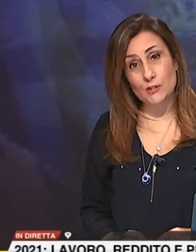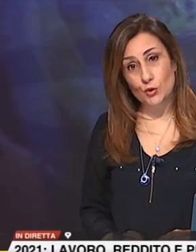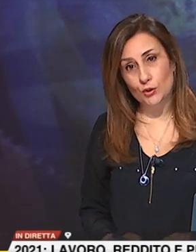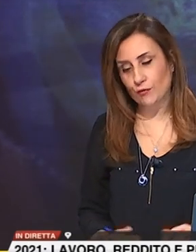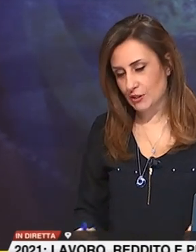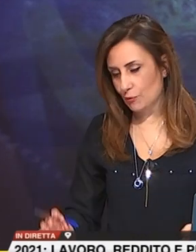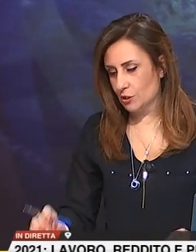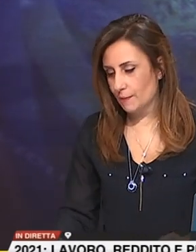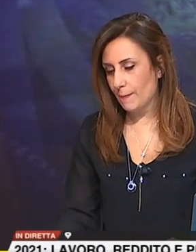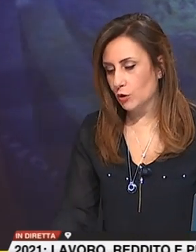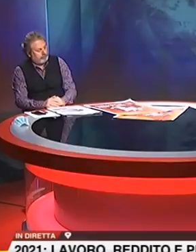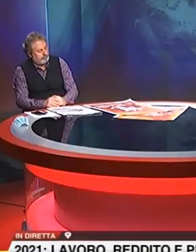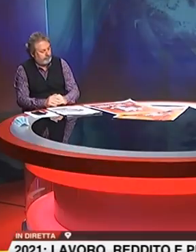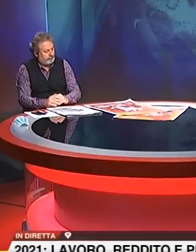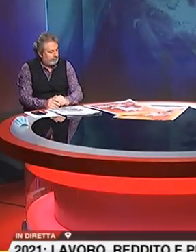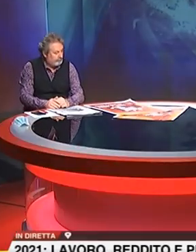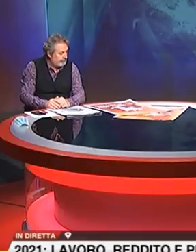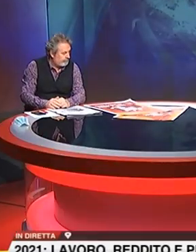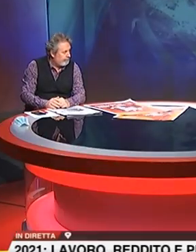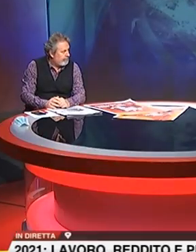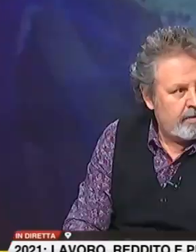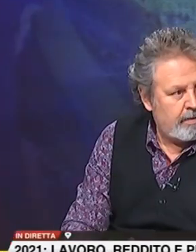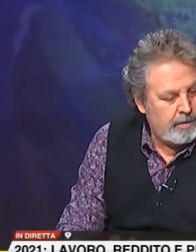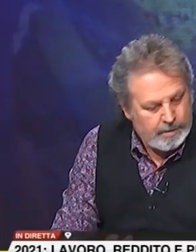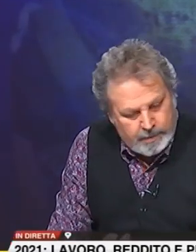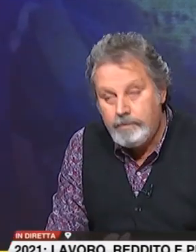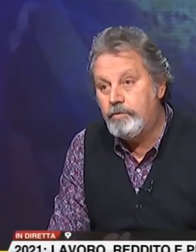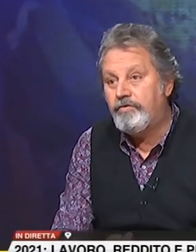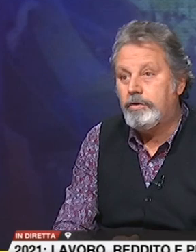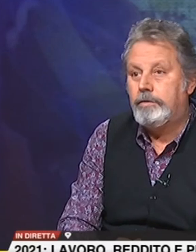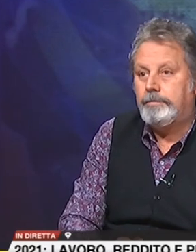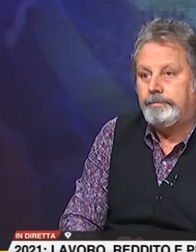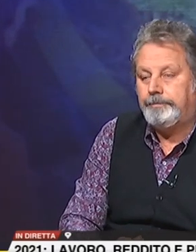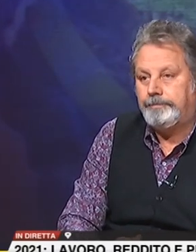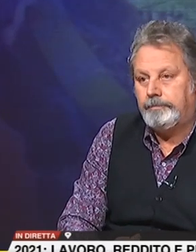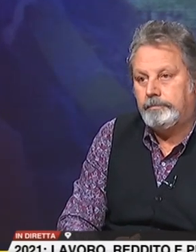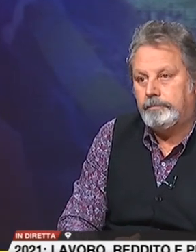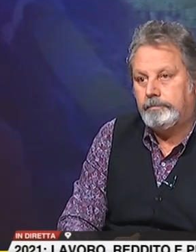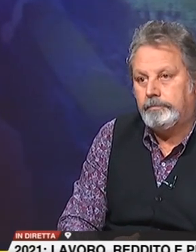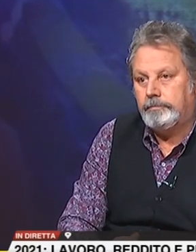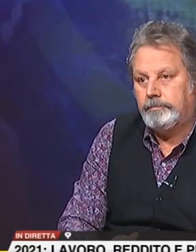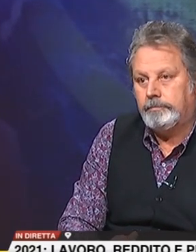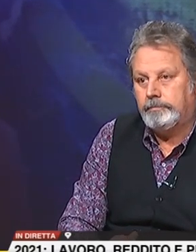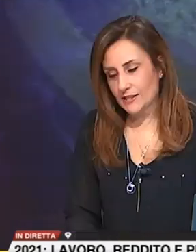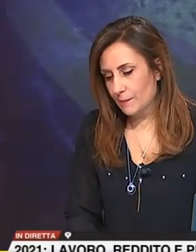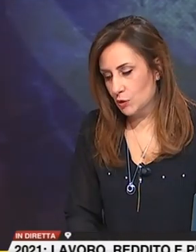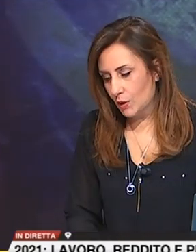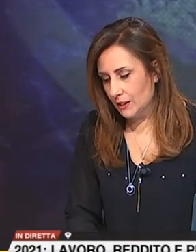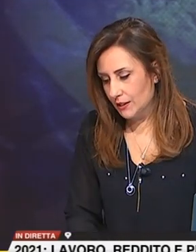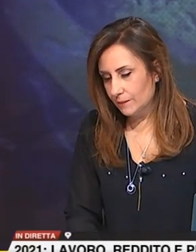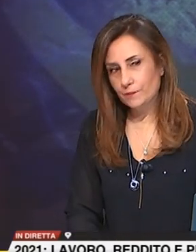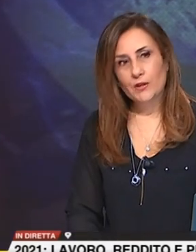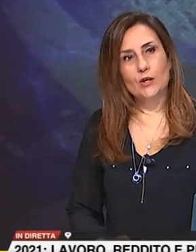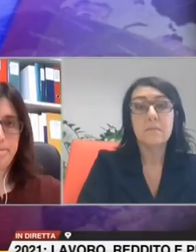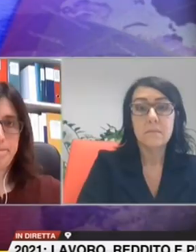e pensioni. Lo facciamo insieme a Paolino Barbiero della CGIL, che è qua in studio con me. Buongiorno. Buongiorno. Poi collegati dovremmo avere Sara